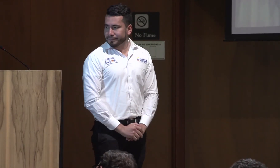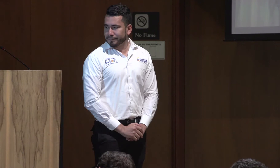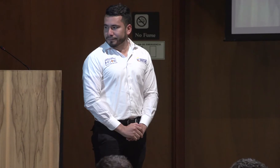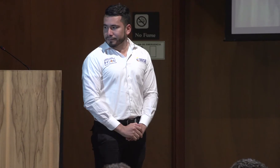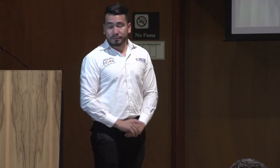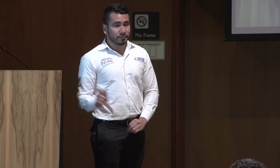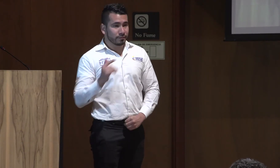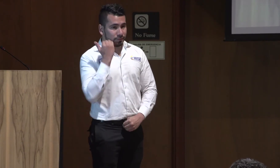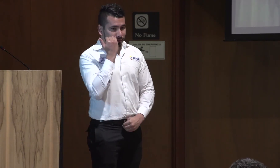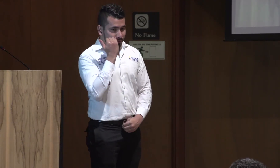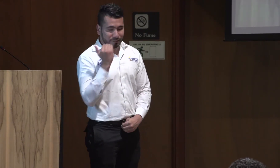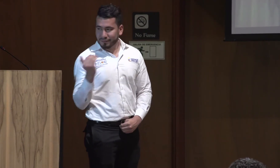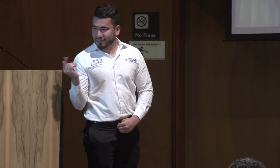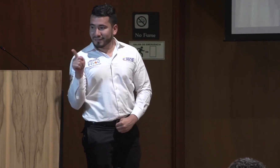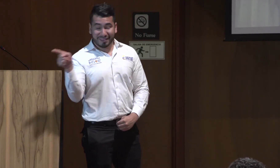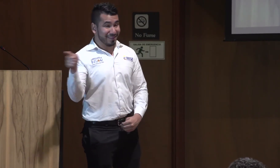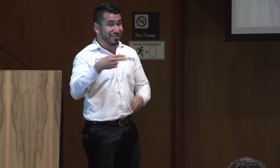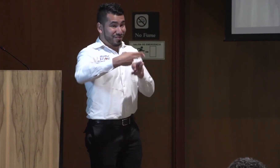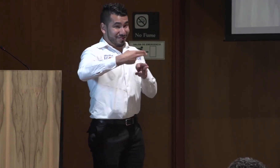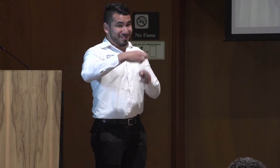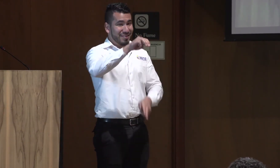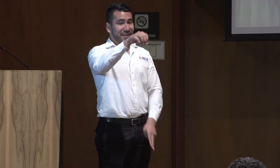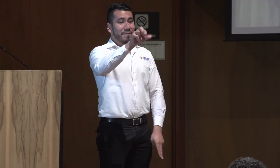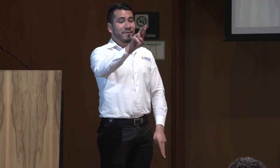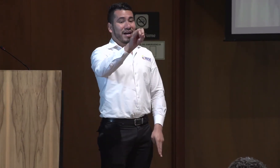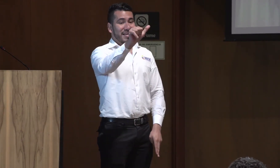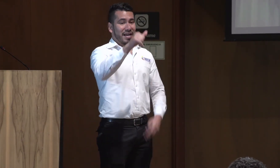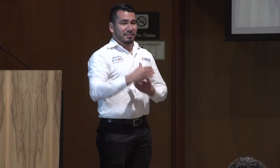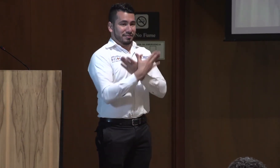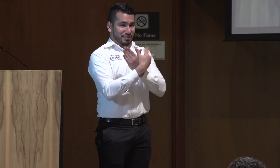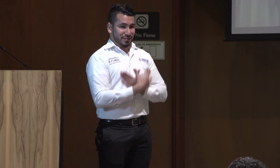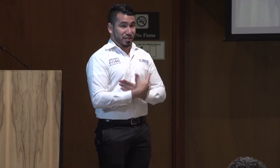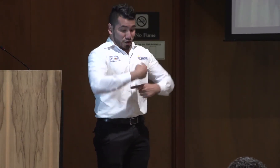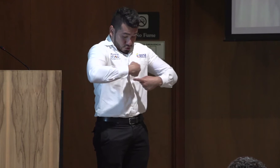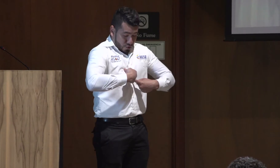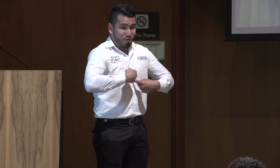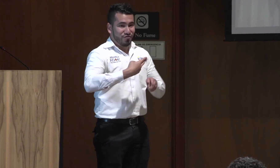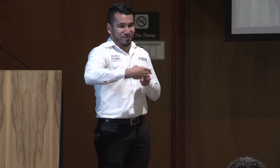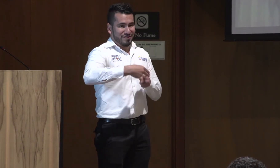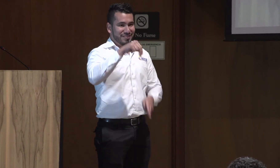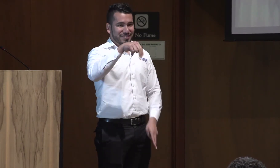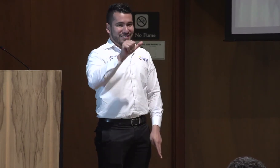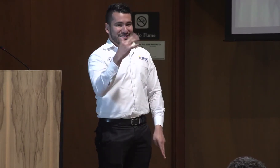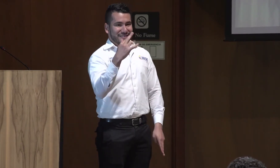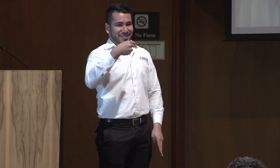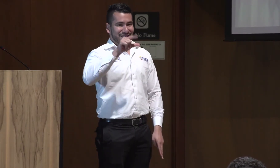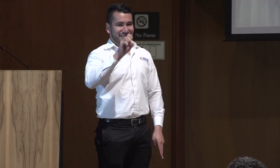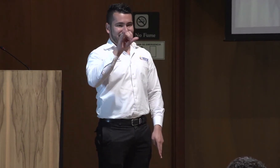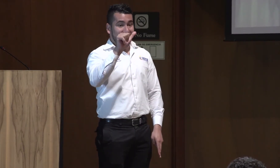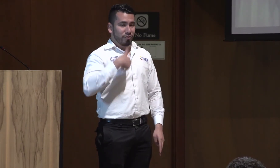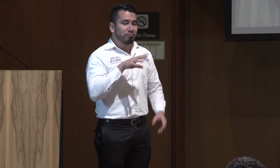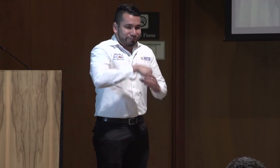Bueno, era Marisabel González ella. Yo soy Natalia Guarnizo, que también trabajo aquí en el Banco de la República y quería